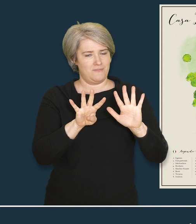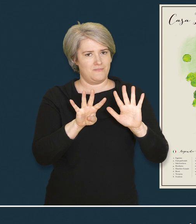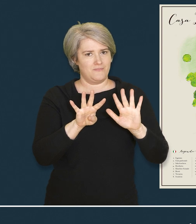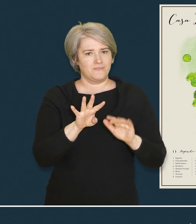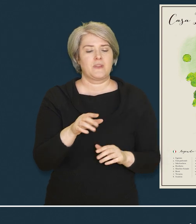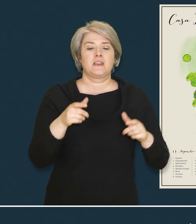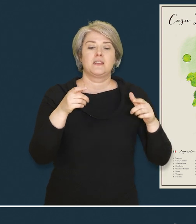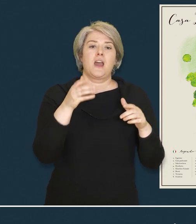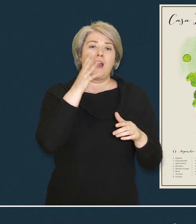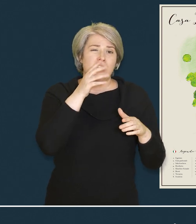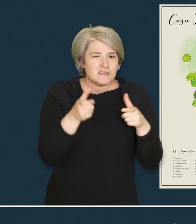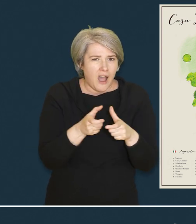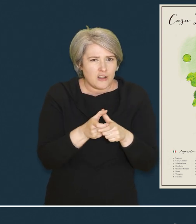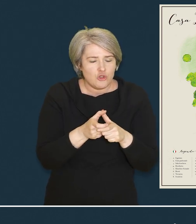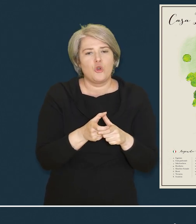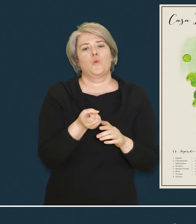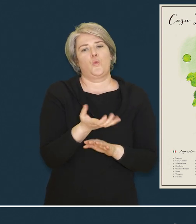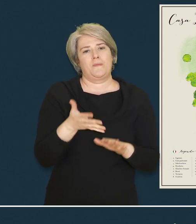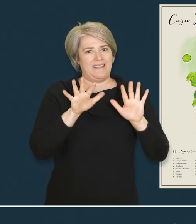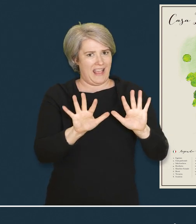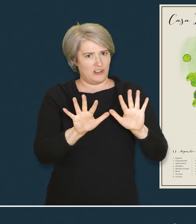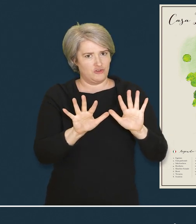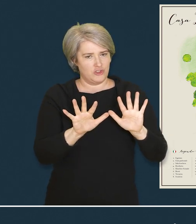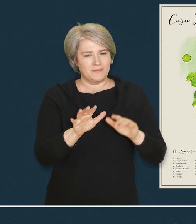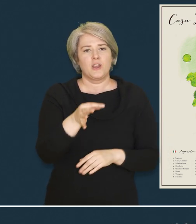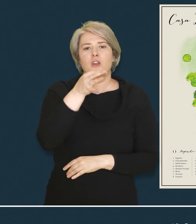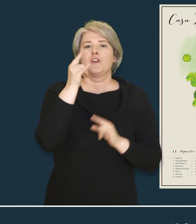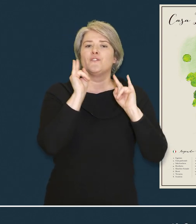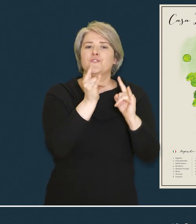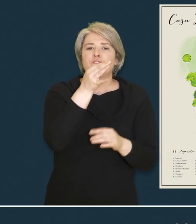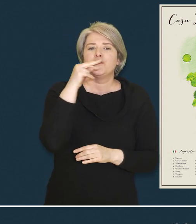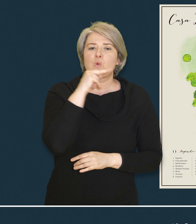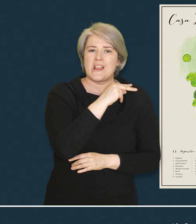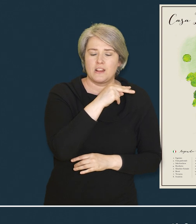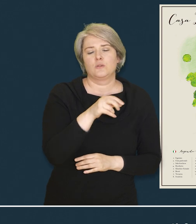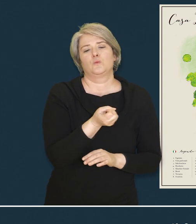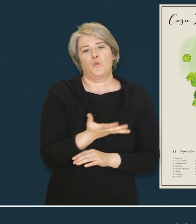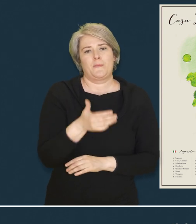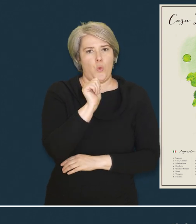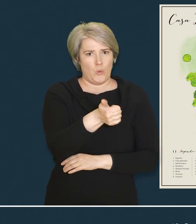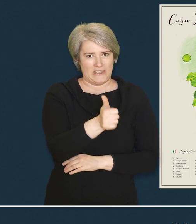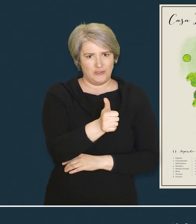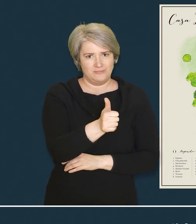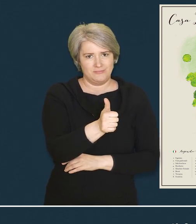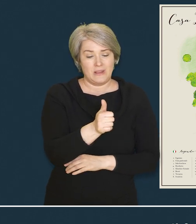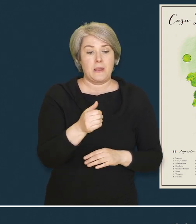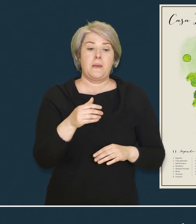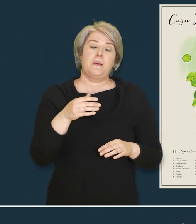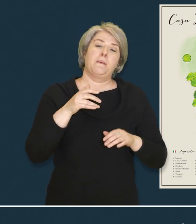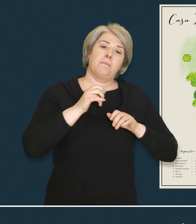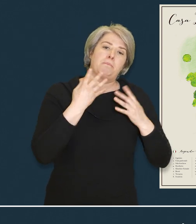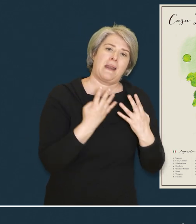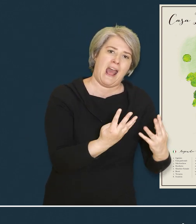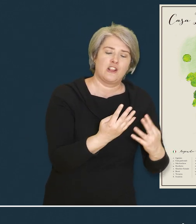9. Lo stagno, numero 10. Il frutteto, numero 11.